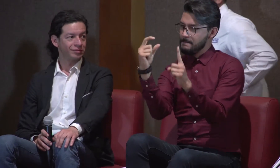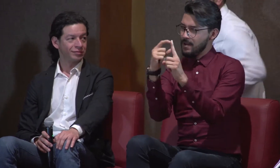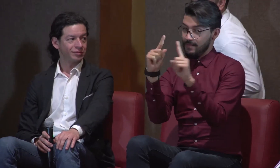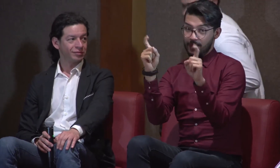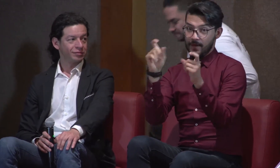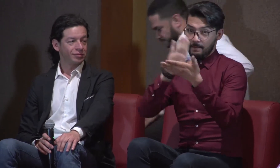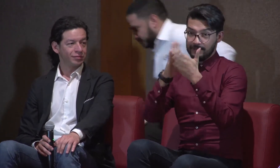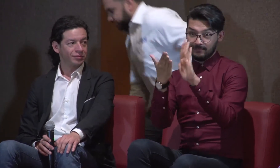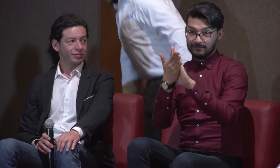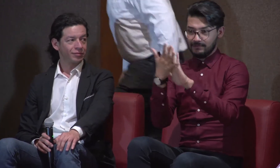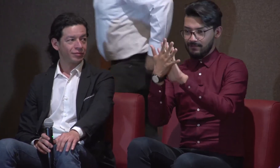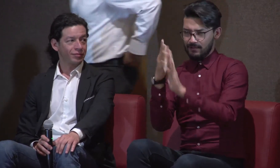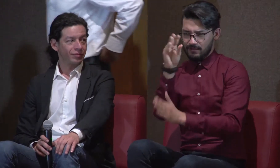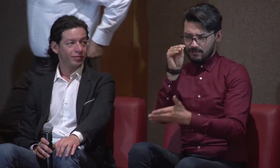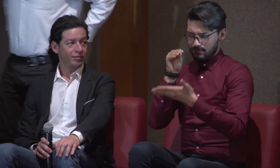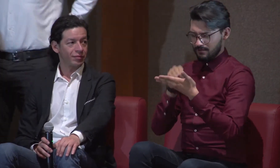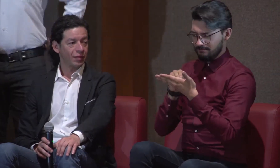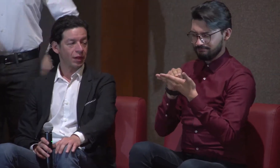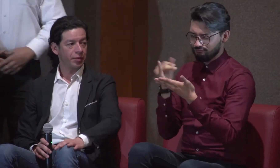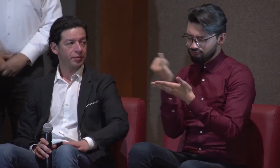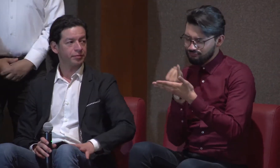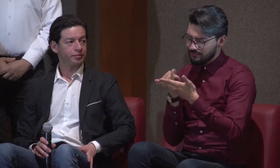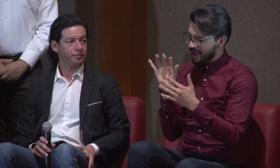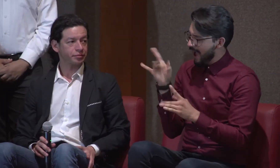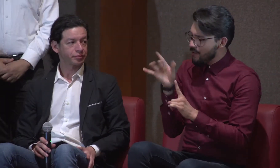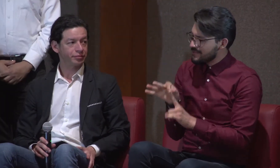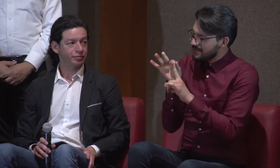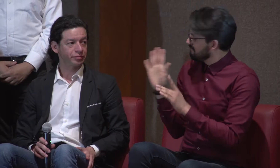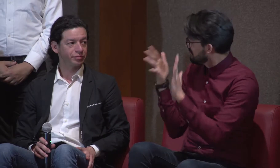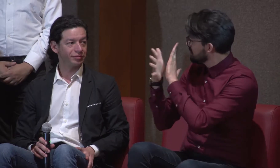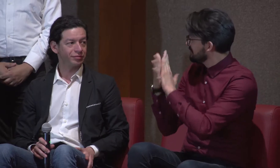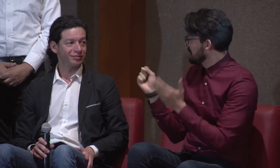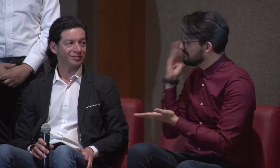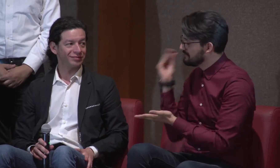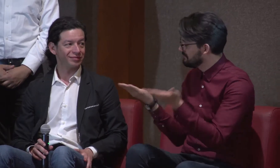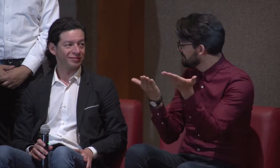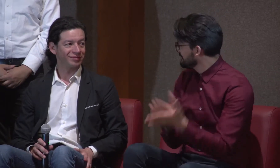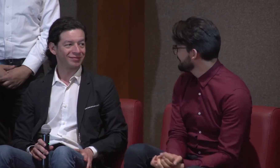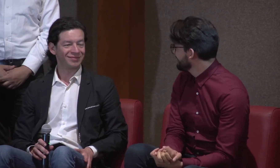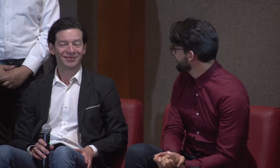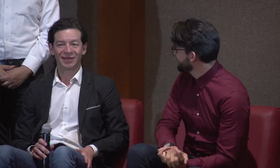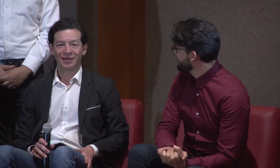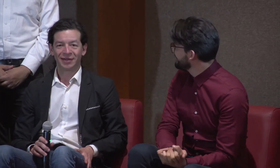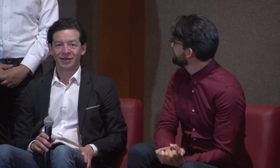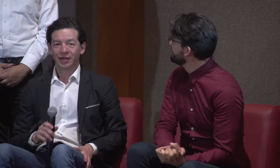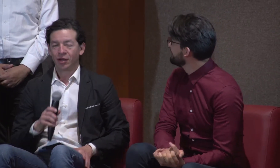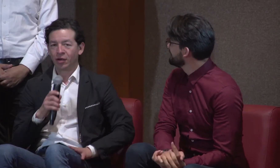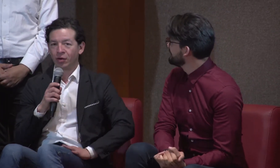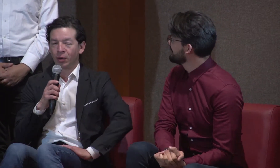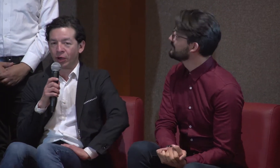ilustración de las palabras frente a todos esos conceptos de paz? ¿Podría contarnos sobre alguna en